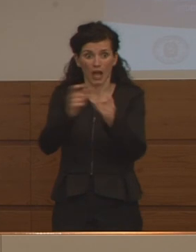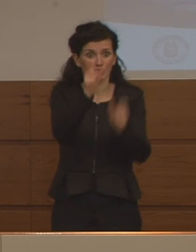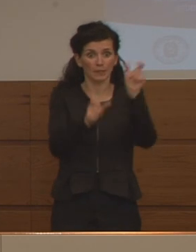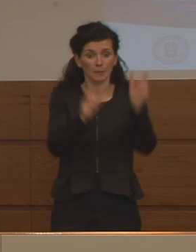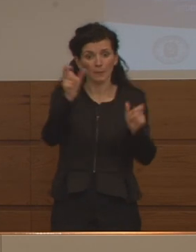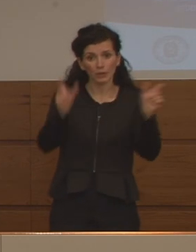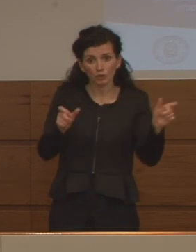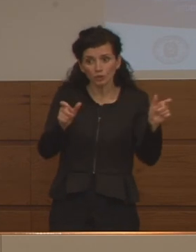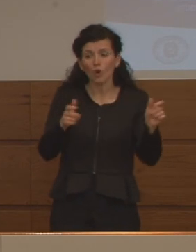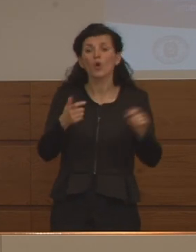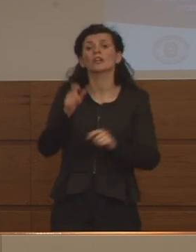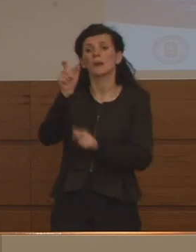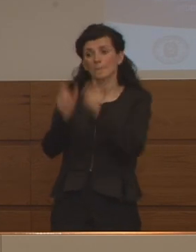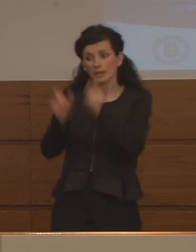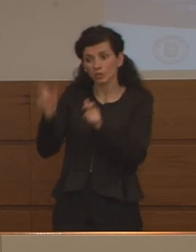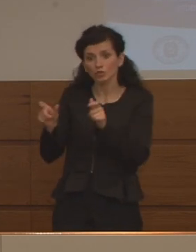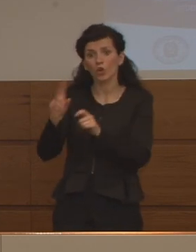soggetti deceduti